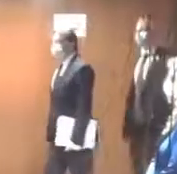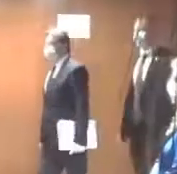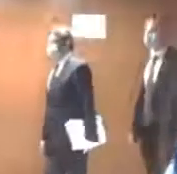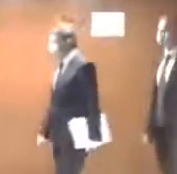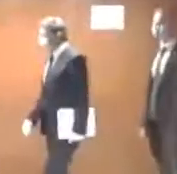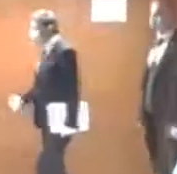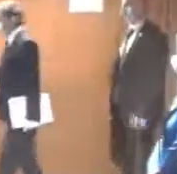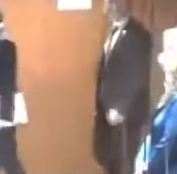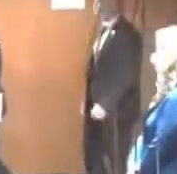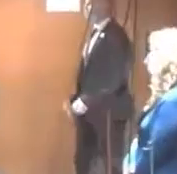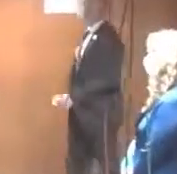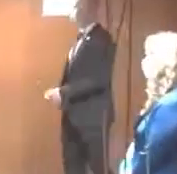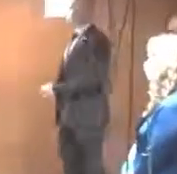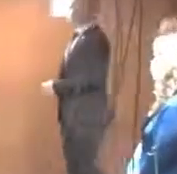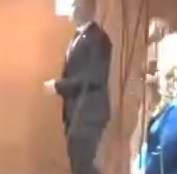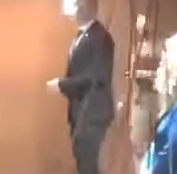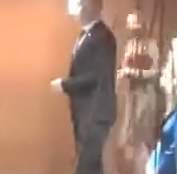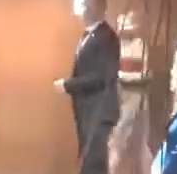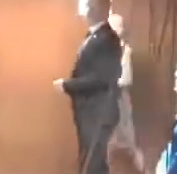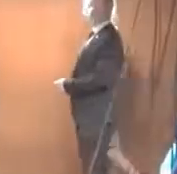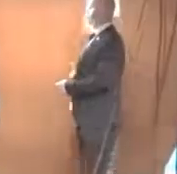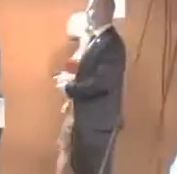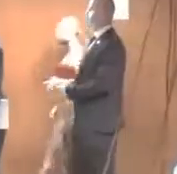sme začali vrátať do miestnosti.